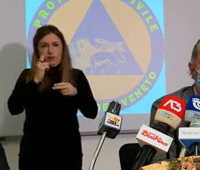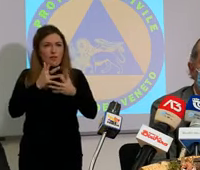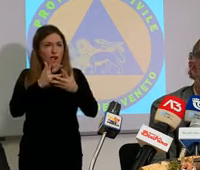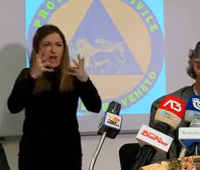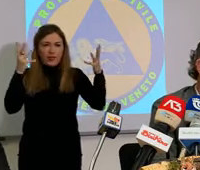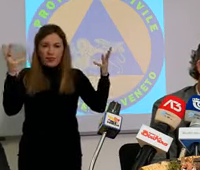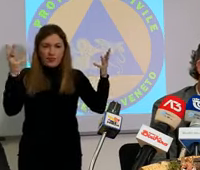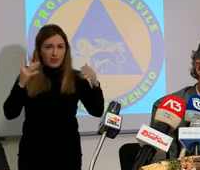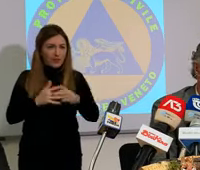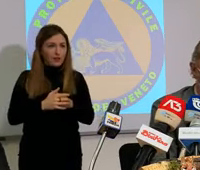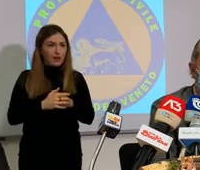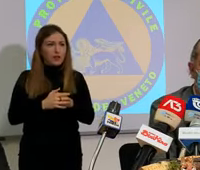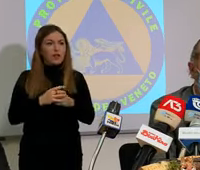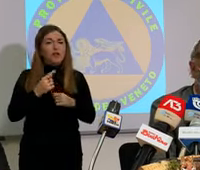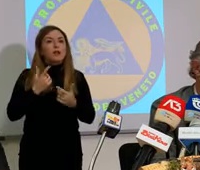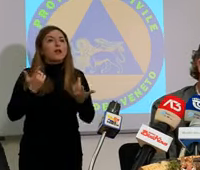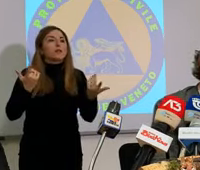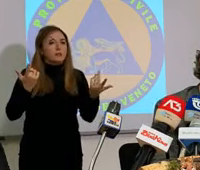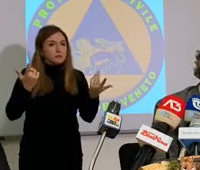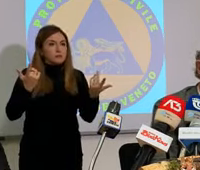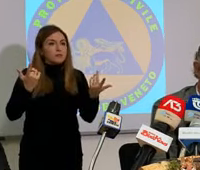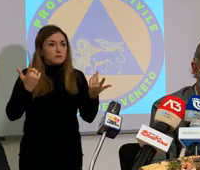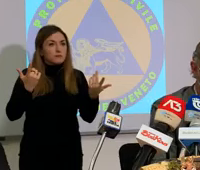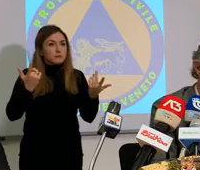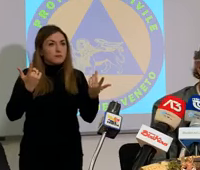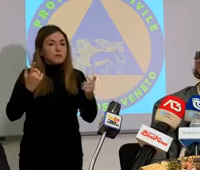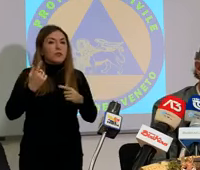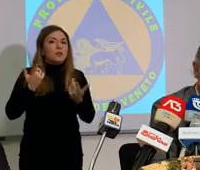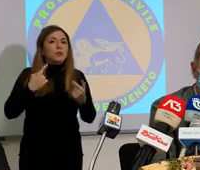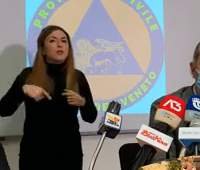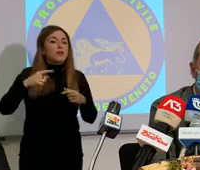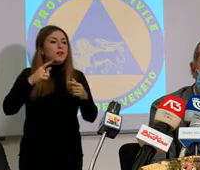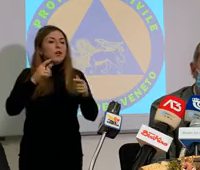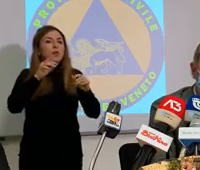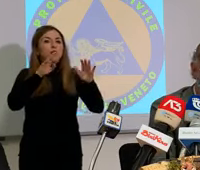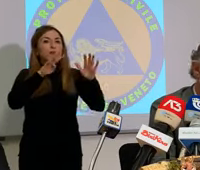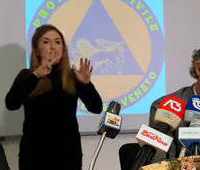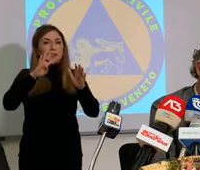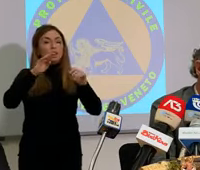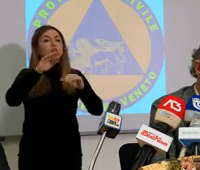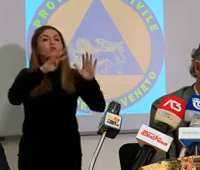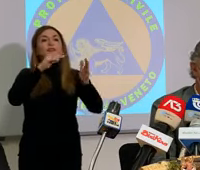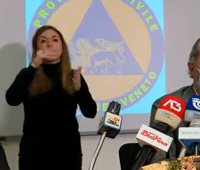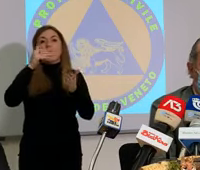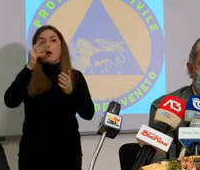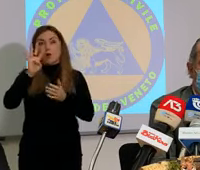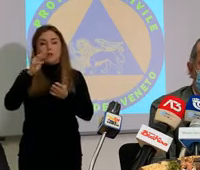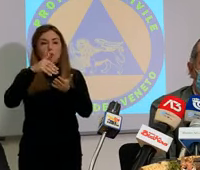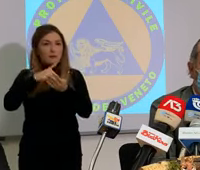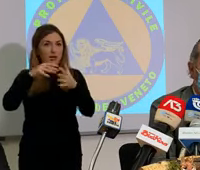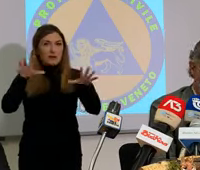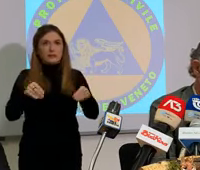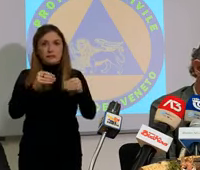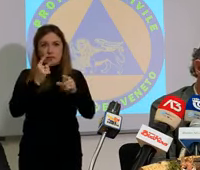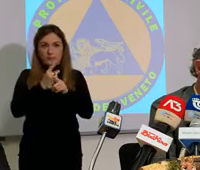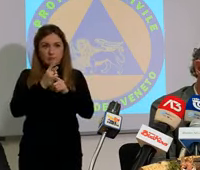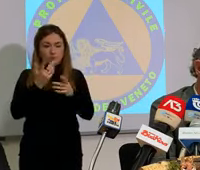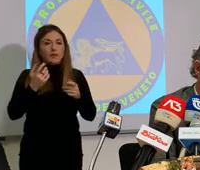prime vaccinazioni d'affari fra l'altro più o meno voto per piena 694.000 avremo l'apertura della